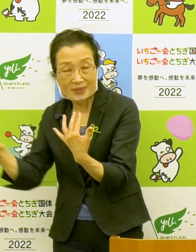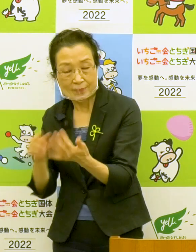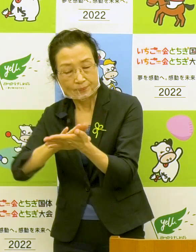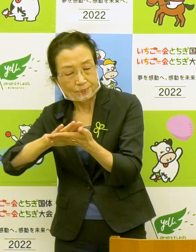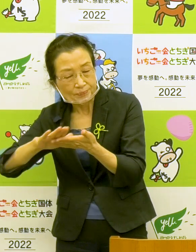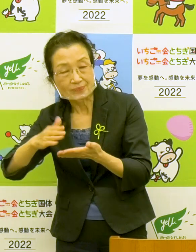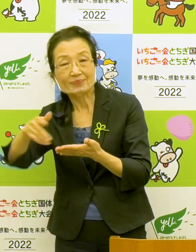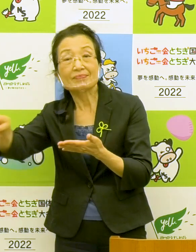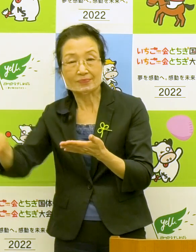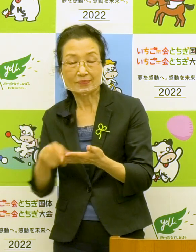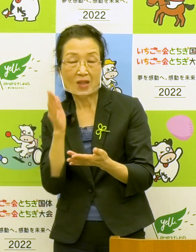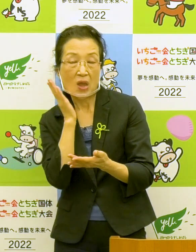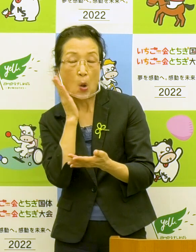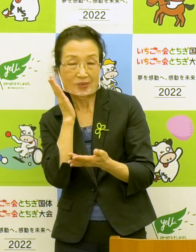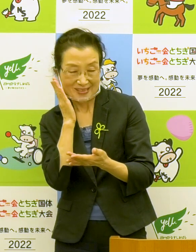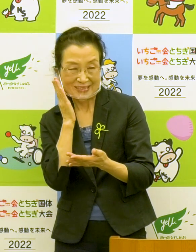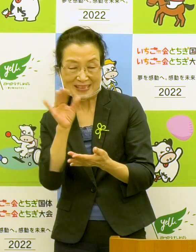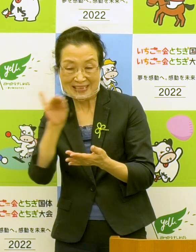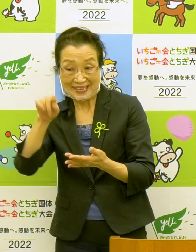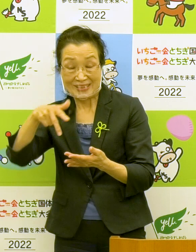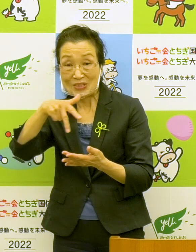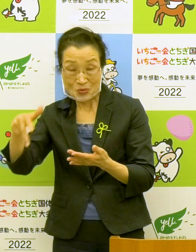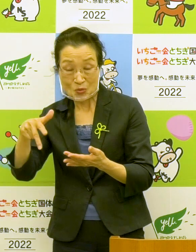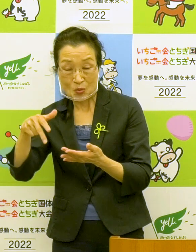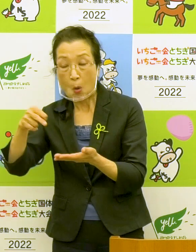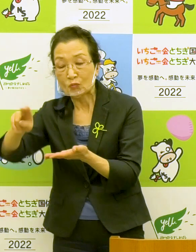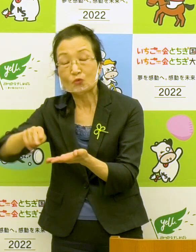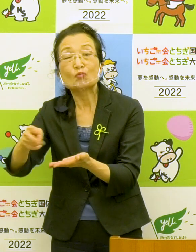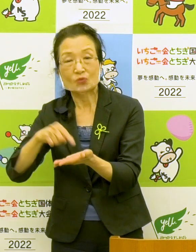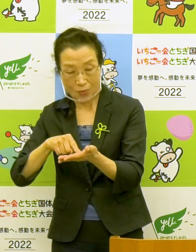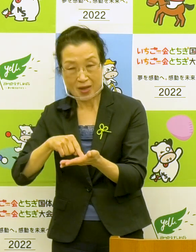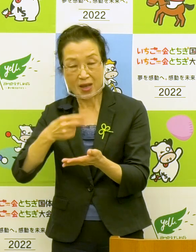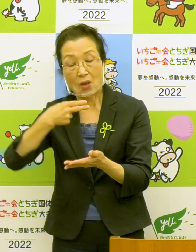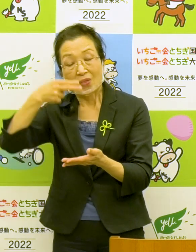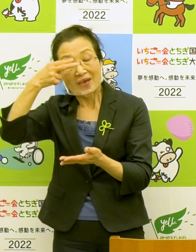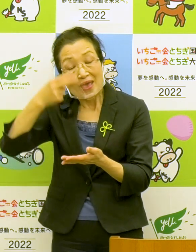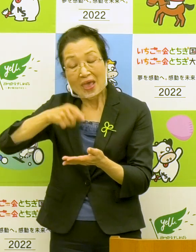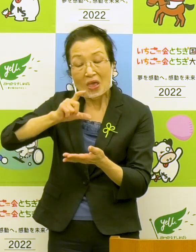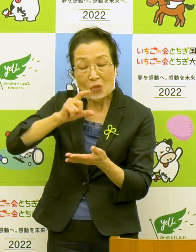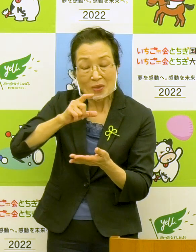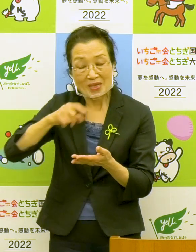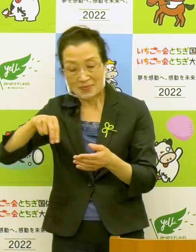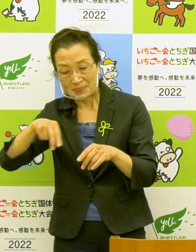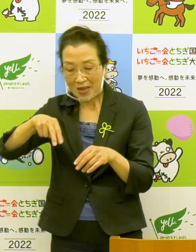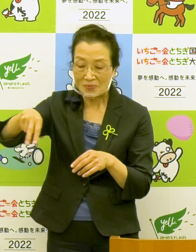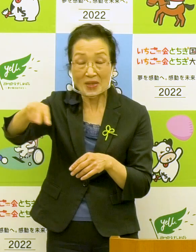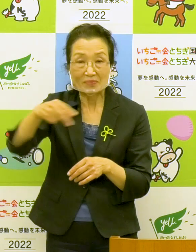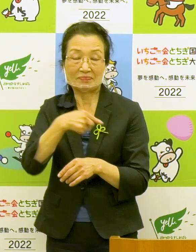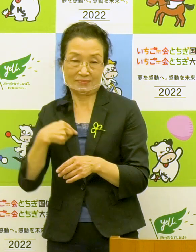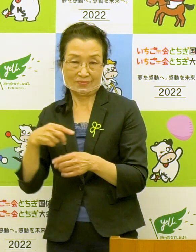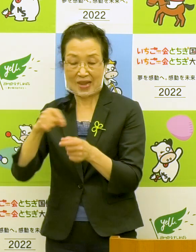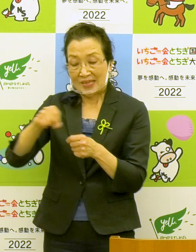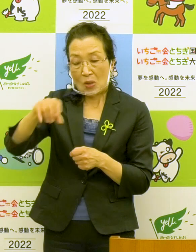名産品、おいしいチーズフォンデュであったり、お酒を飲んで歩けるということで、改めて地方は